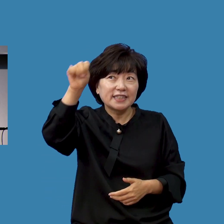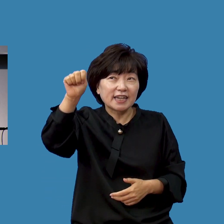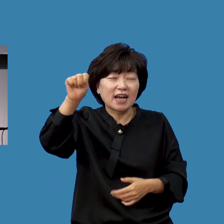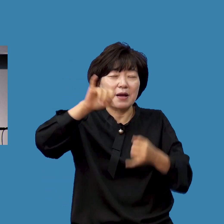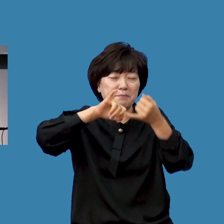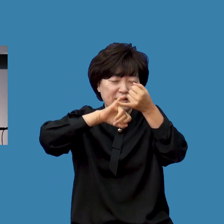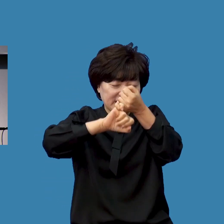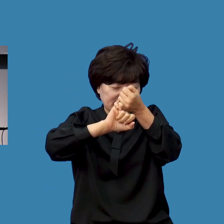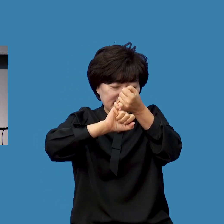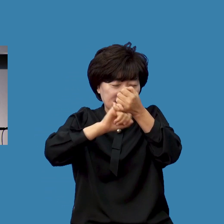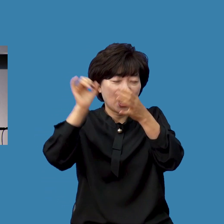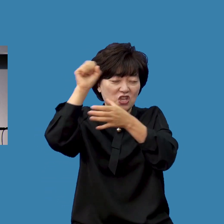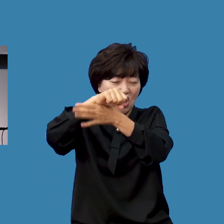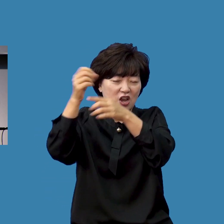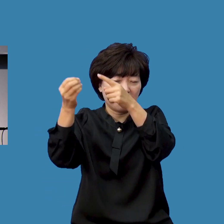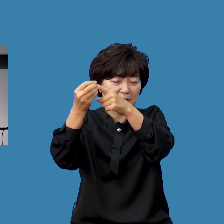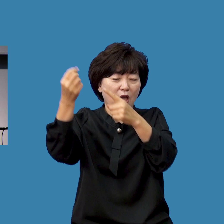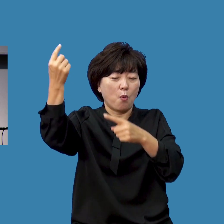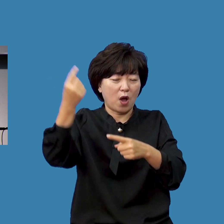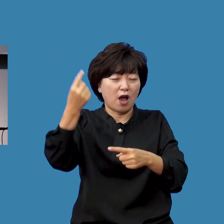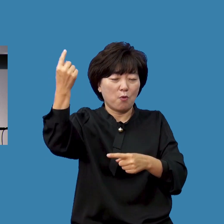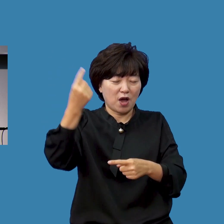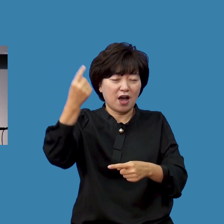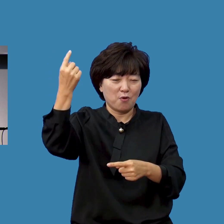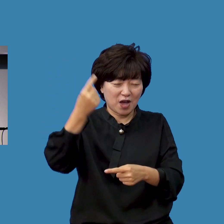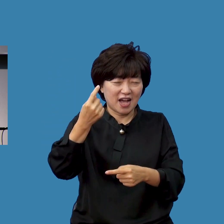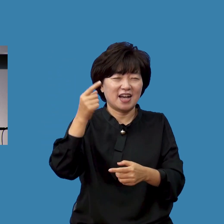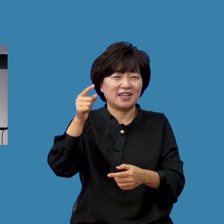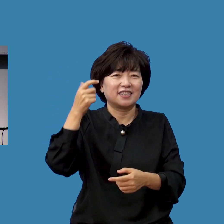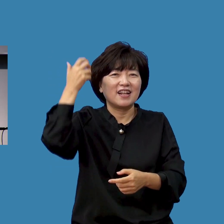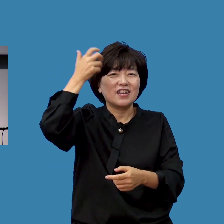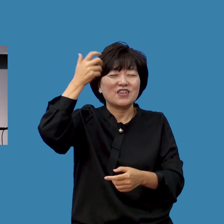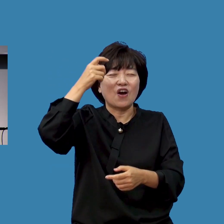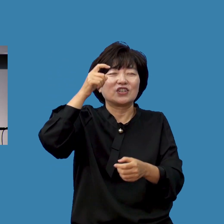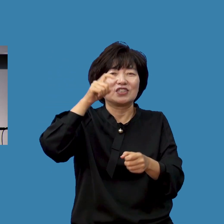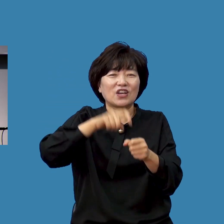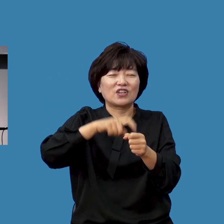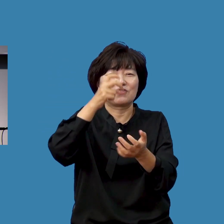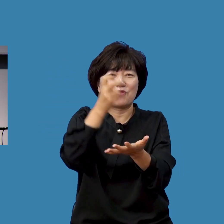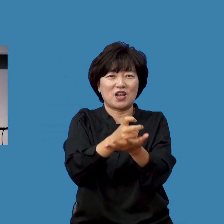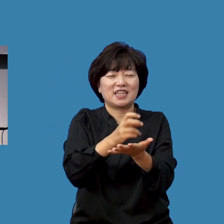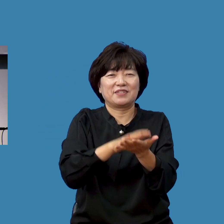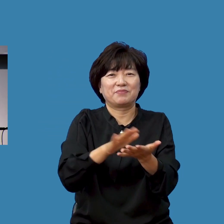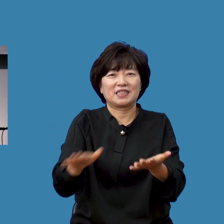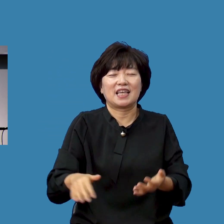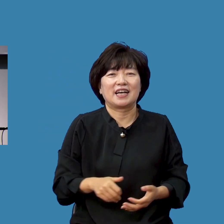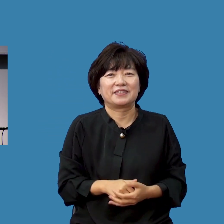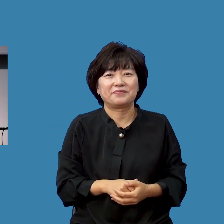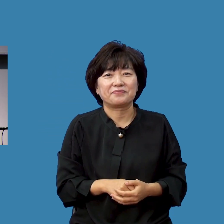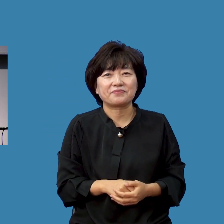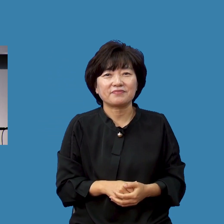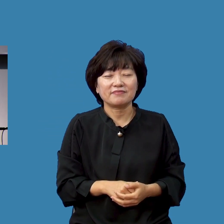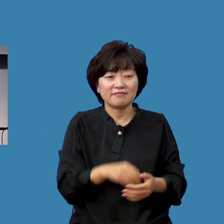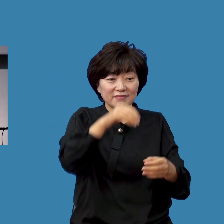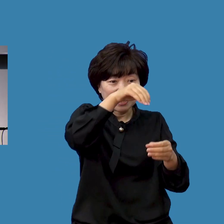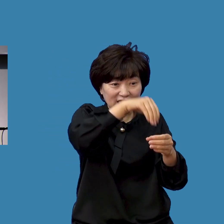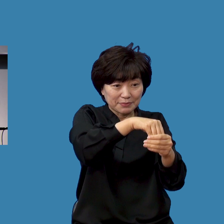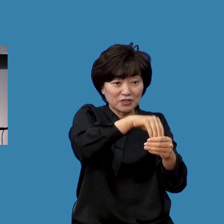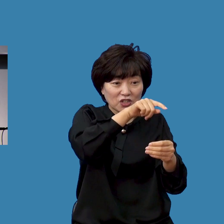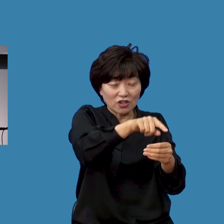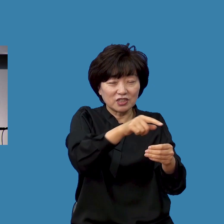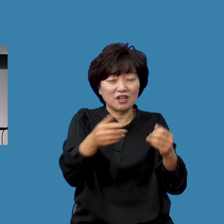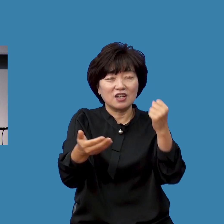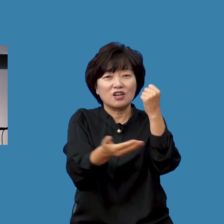반드시 우리가 열매를 거두게 된다는 거예요. 그것이 영적인 원리인 줄 믿습니다. 자, 그래서 심은